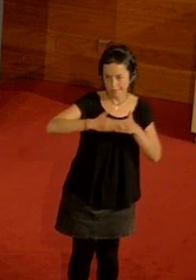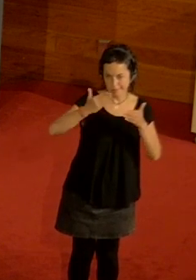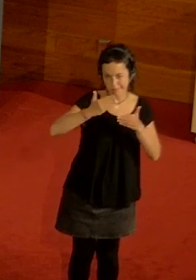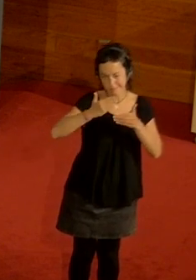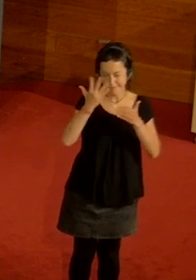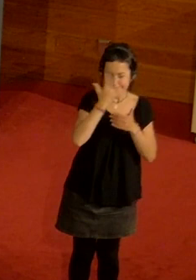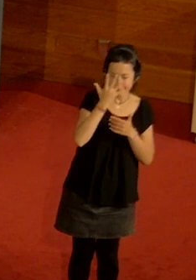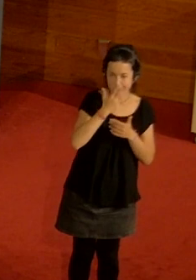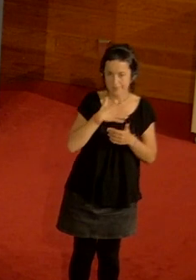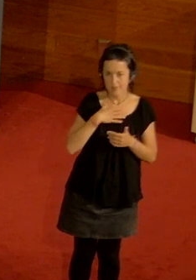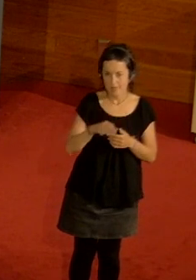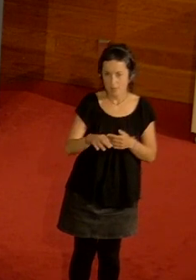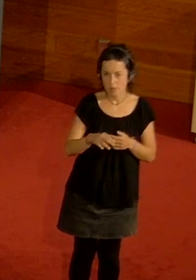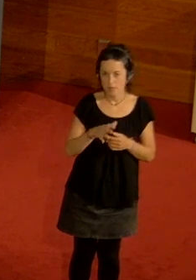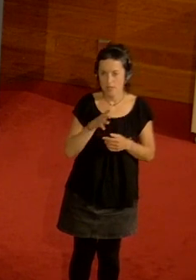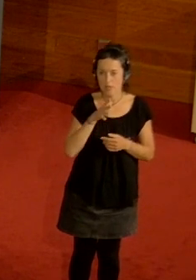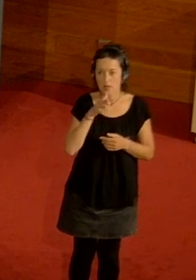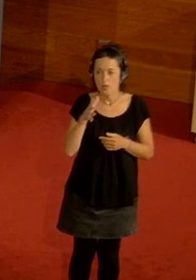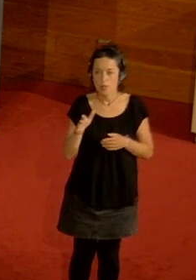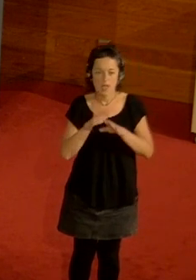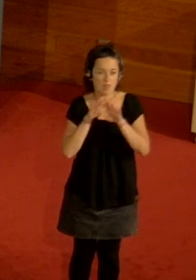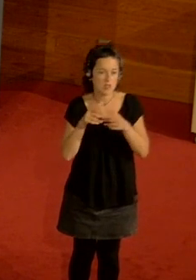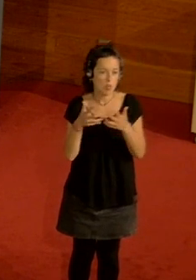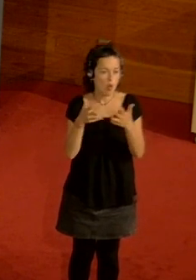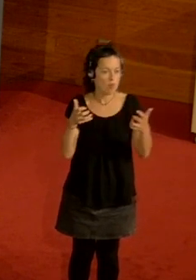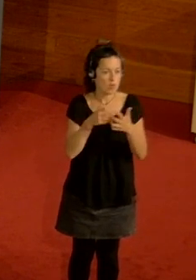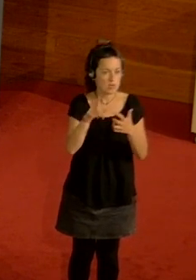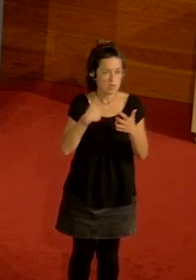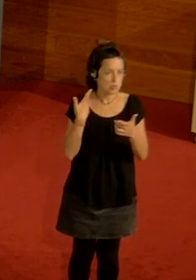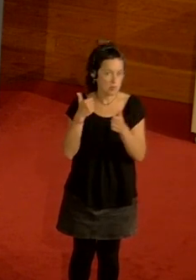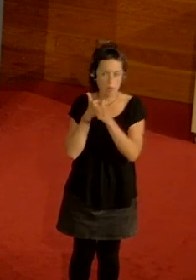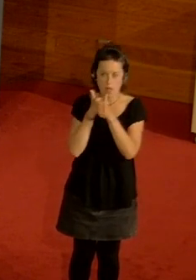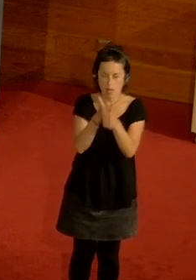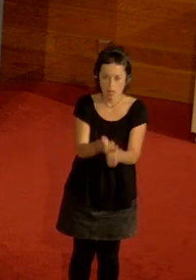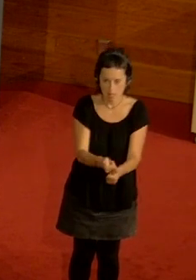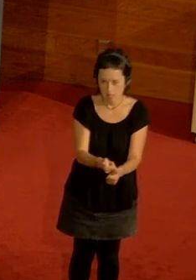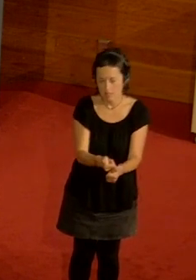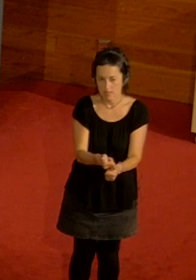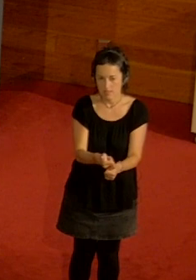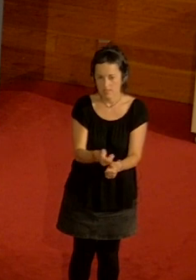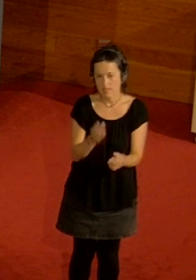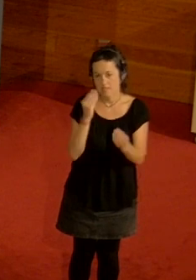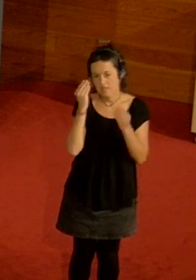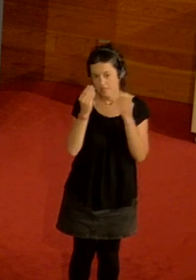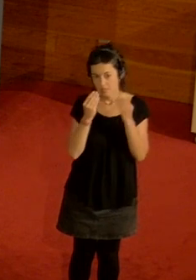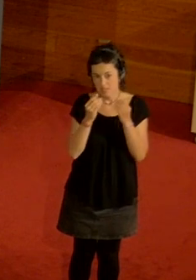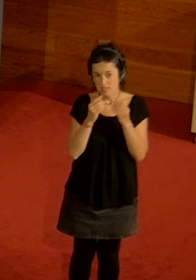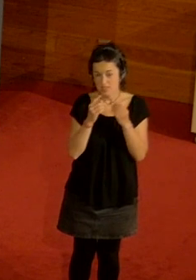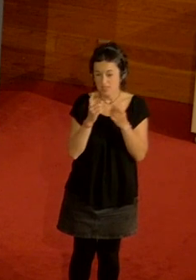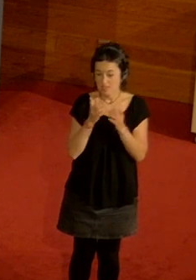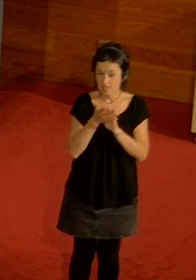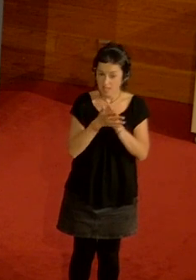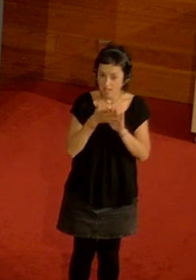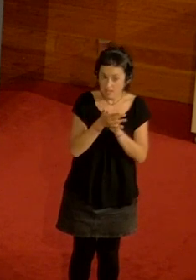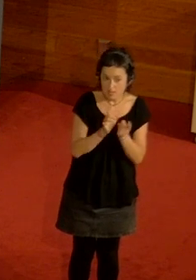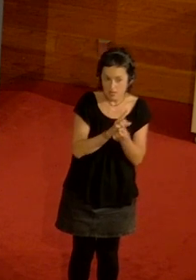modo de de de frases a las que nos agarramos y y y yo creo que que esas estas transformaciones de las que hablamos tienen que ver con